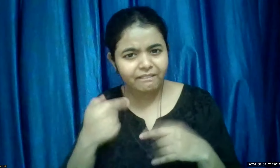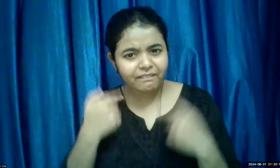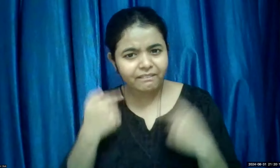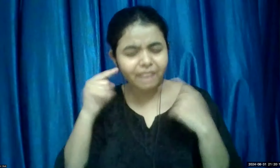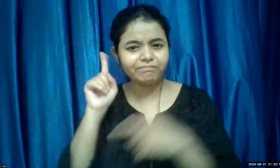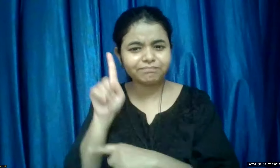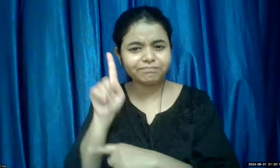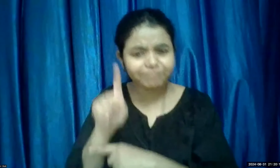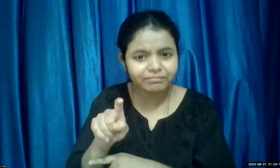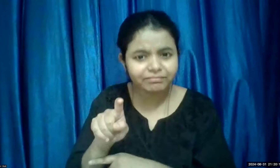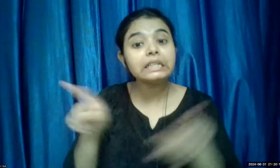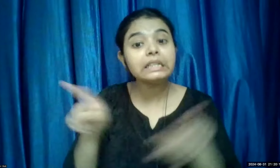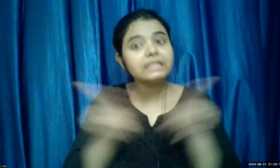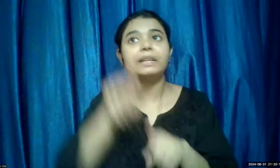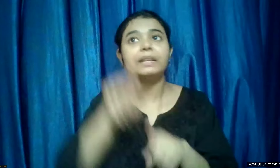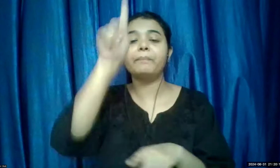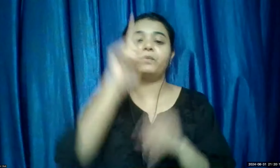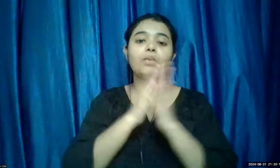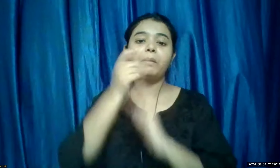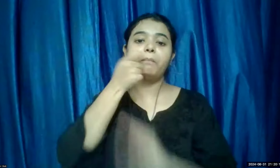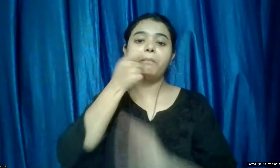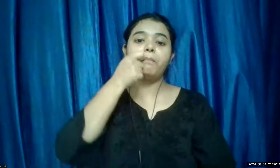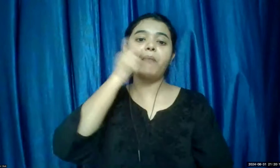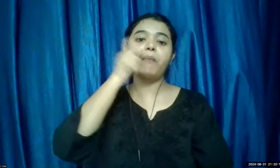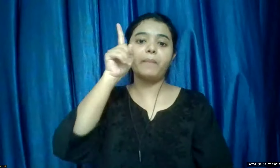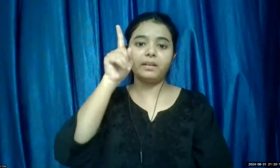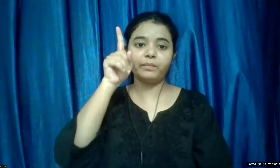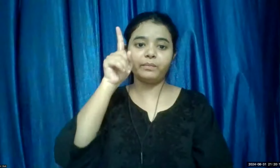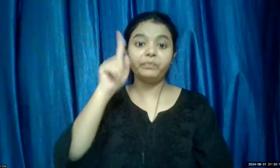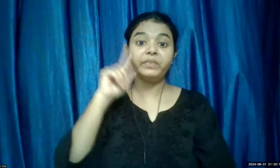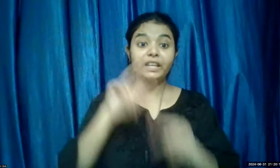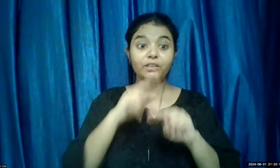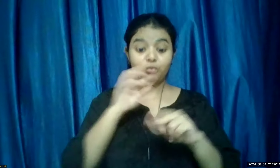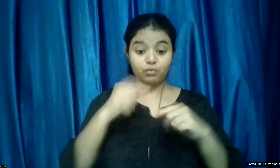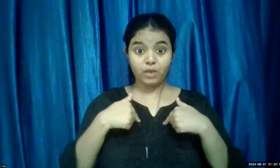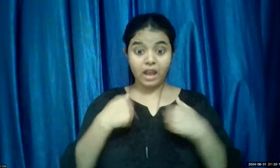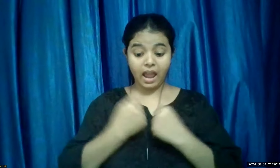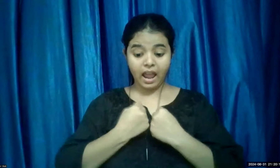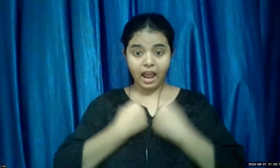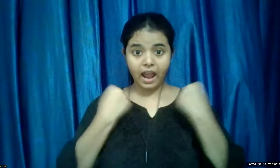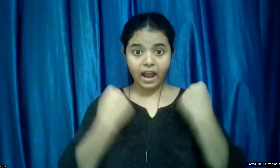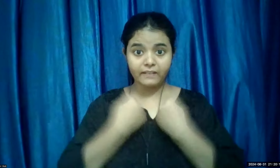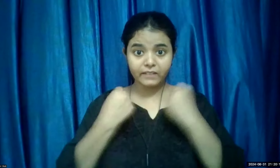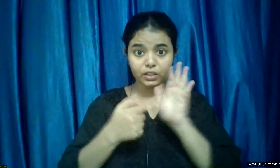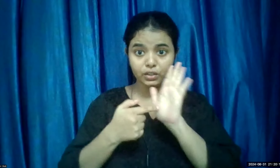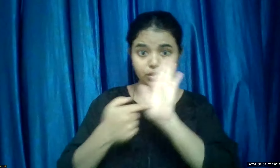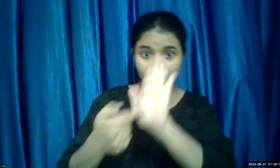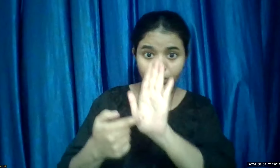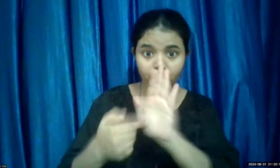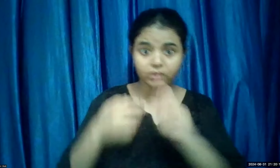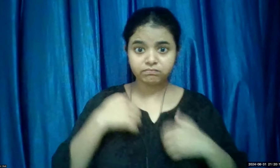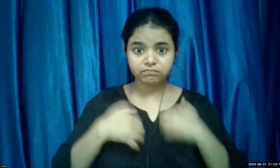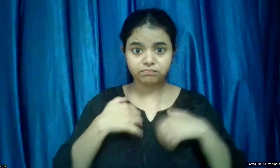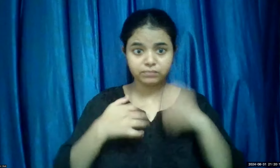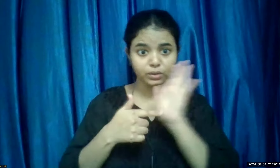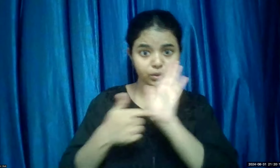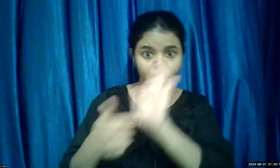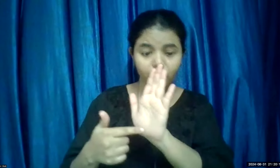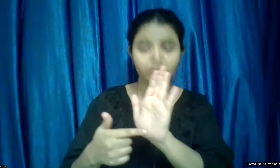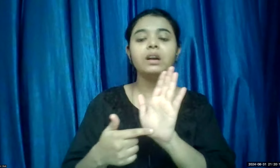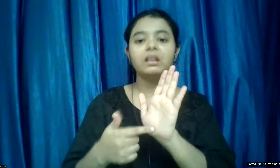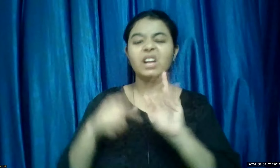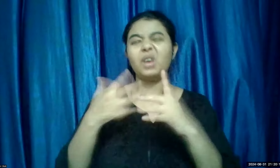हमारे परम पिता हैं, जब हम उनके पास जाने की इच्छा करेंगे, है ना, उनका भक्त बनने की इच्छा करेंगे, हम चाहेंगे कि हमको